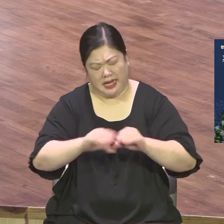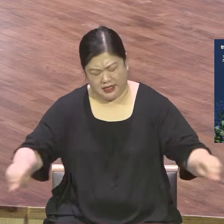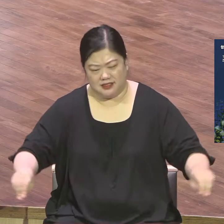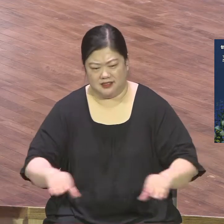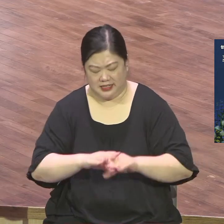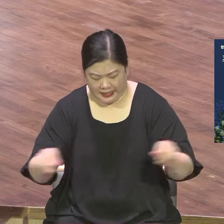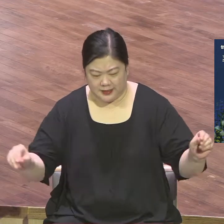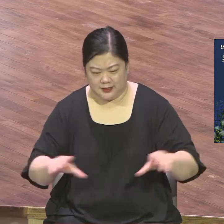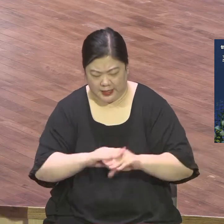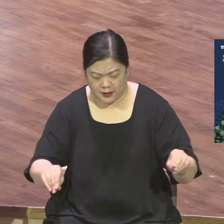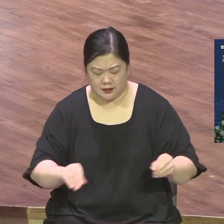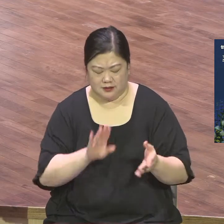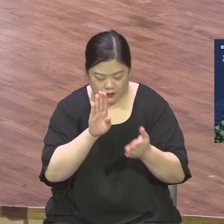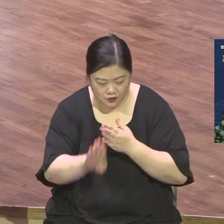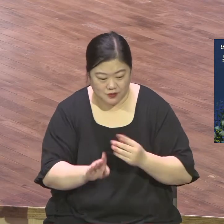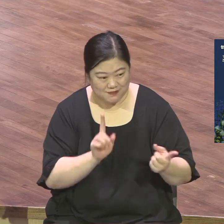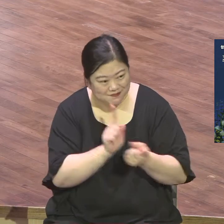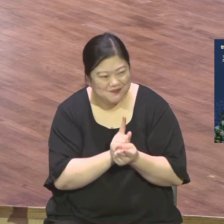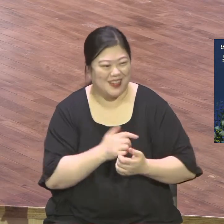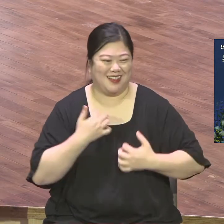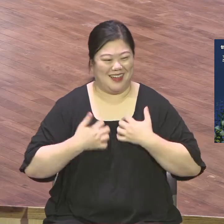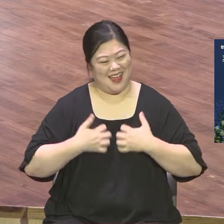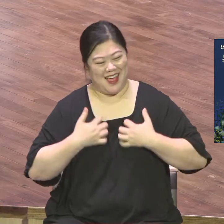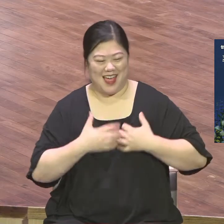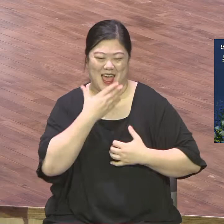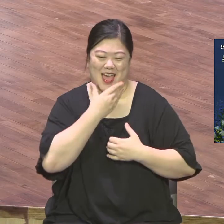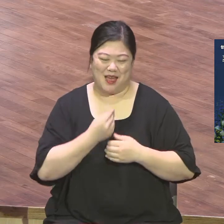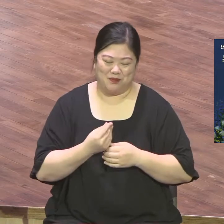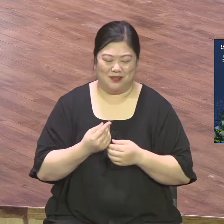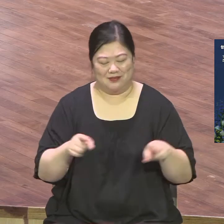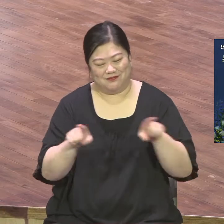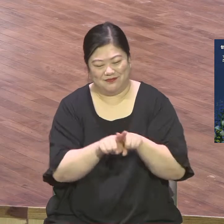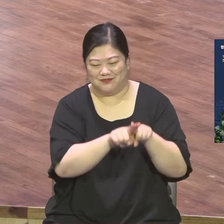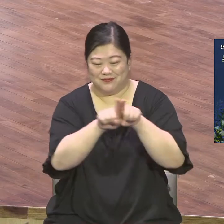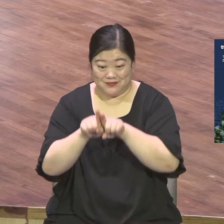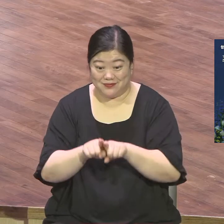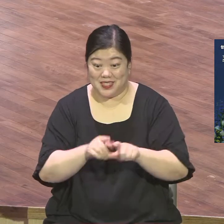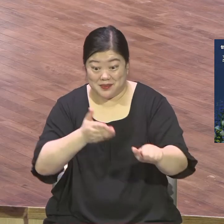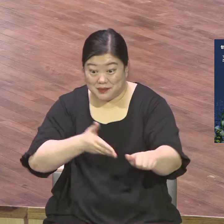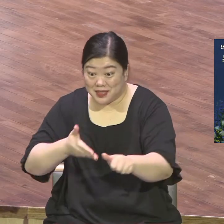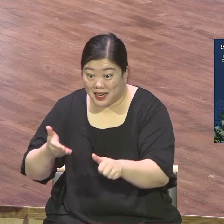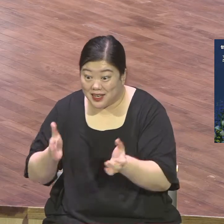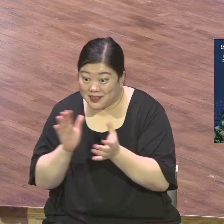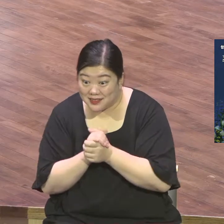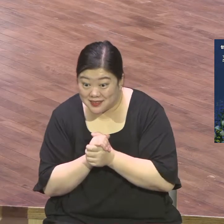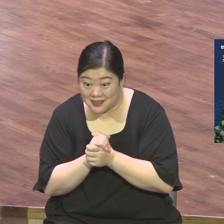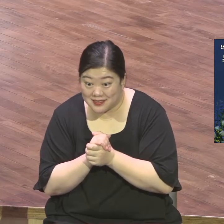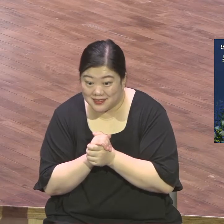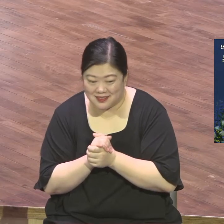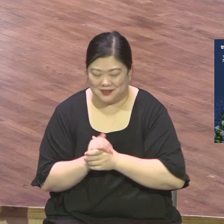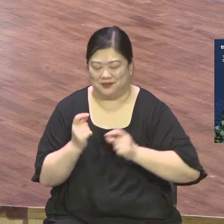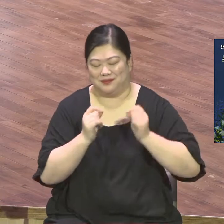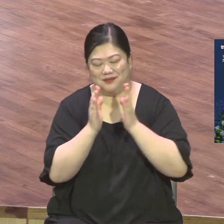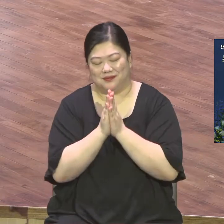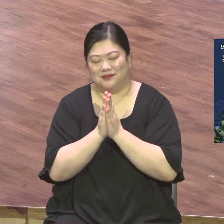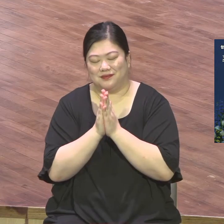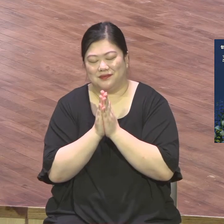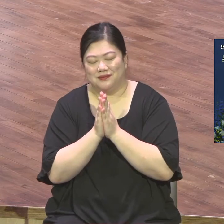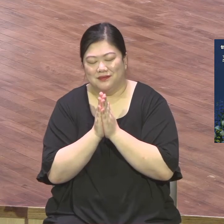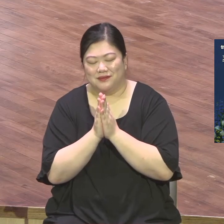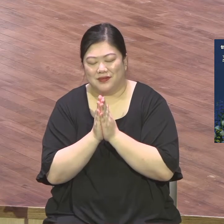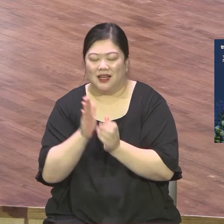치유 서밋으로 멋지게 비상하시기를 주님으로 축복합니다. 기도합시다. 아버지 하나님,